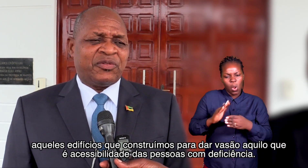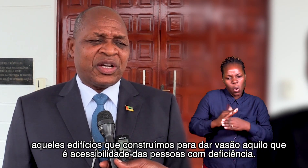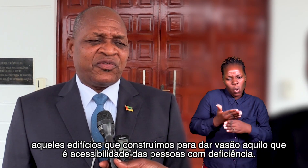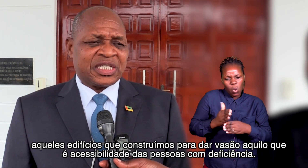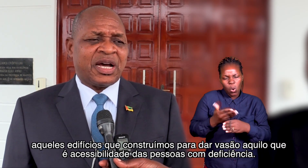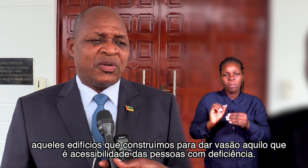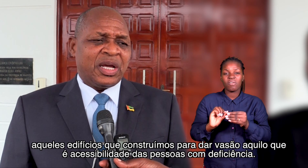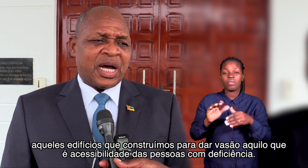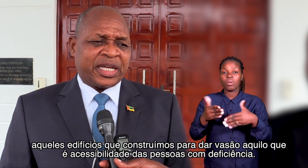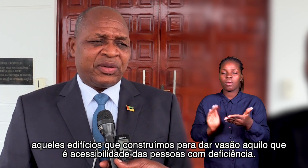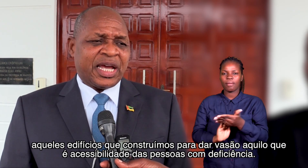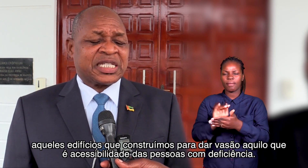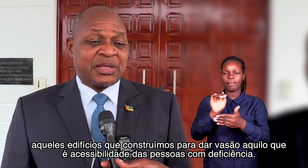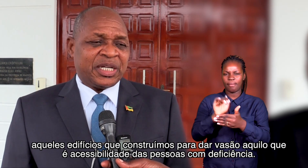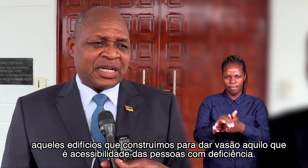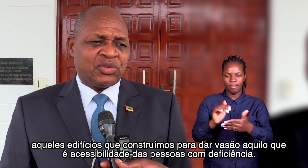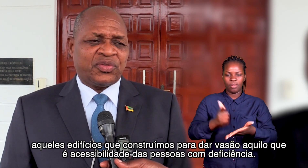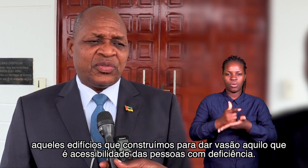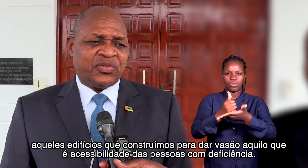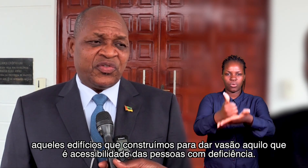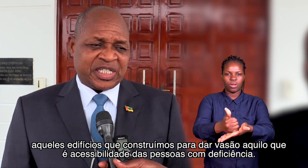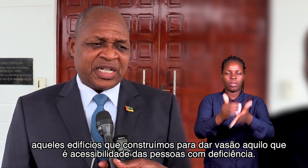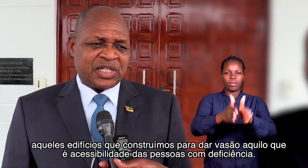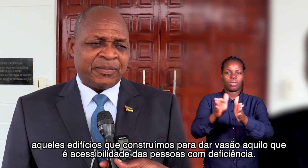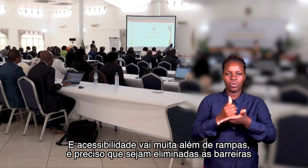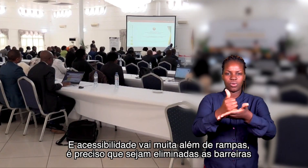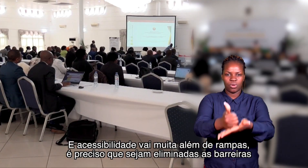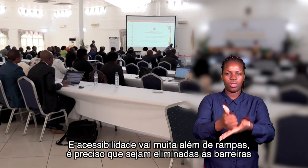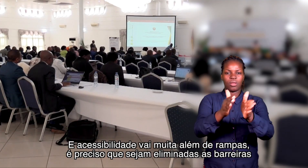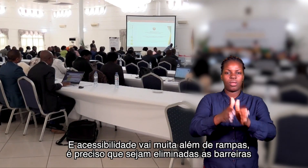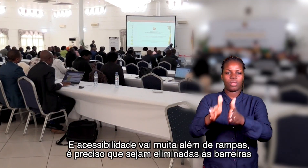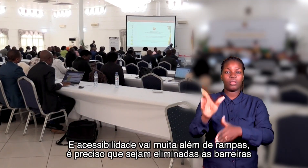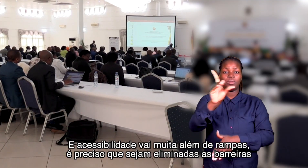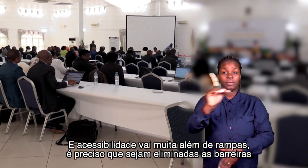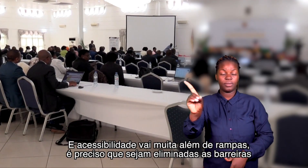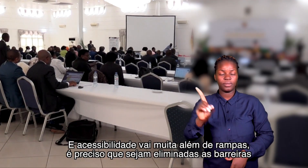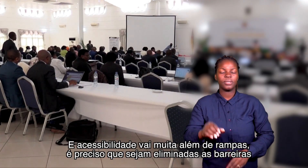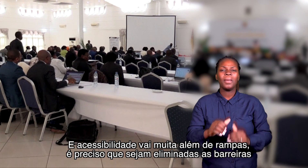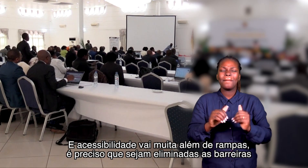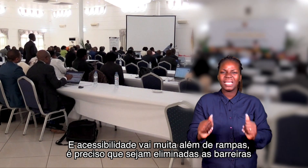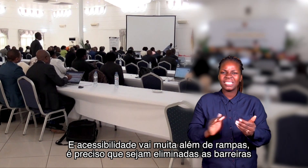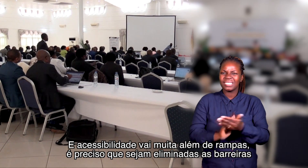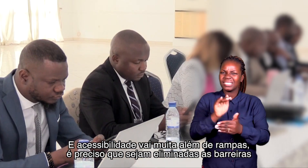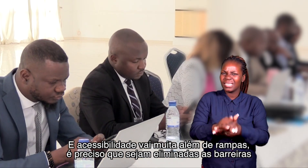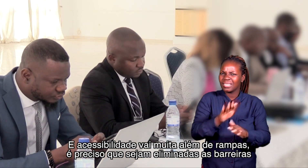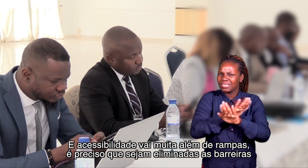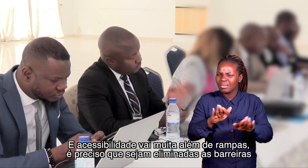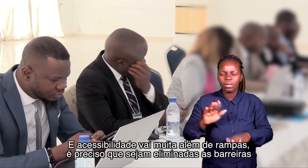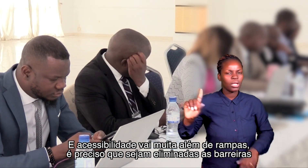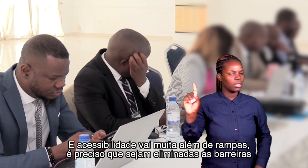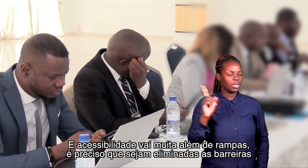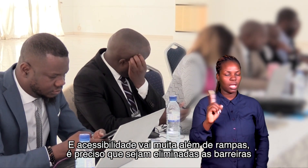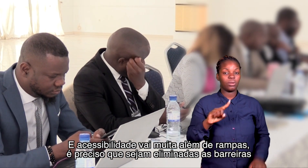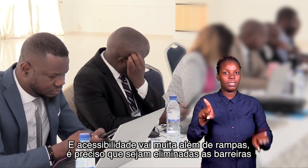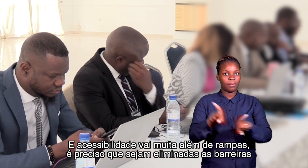dar vazão àquilo que é a acessibilidade de deficientes. E a acessibilidade vai muito além de rampas. É